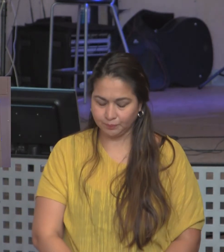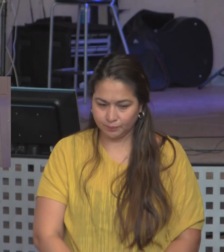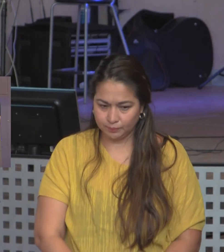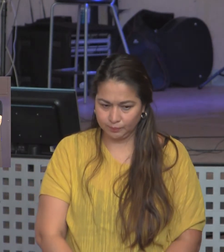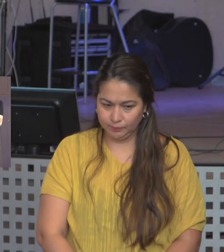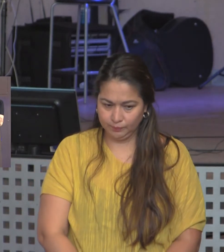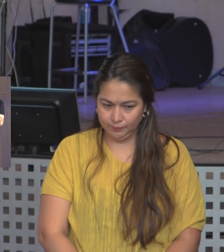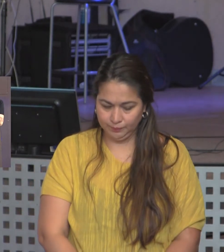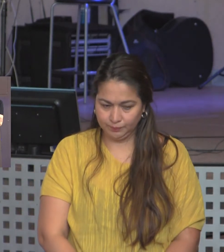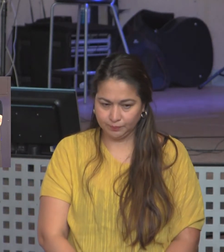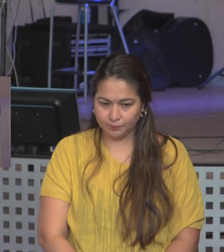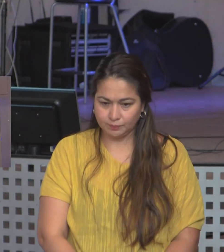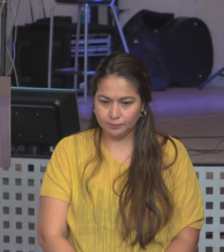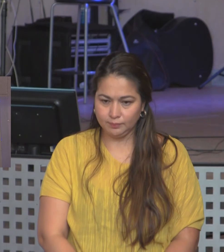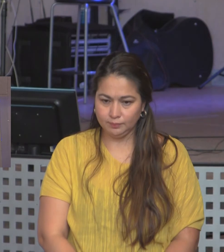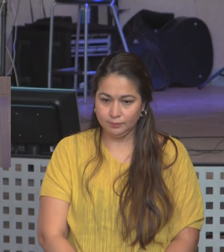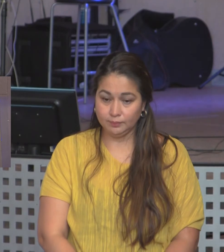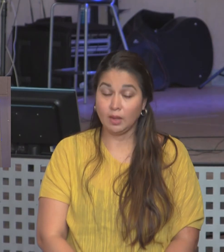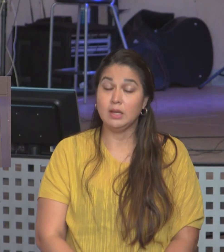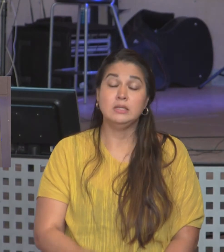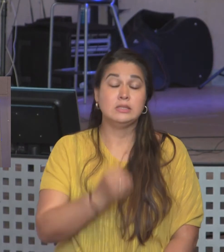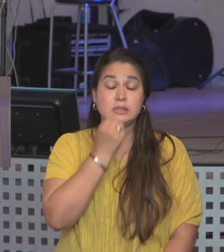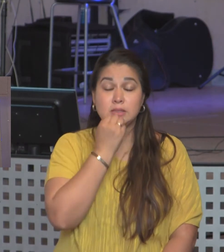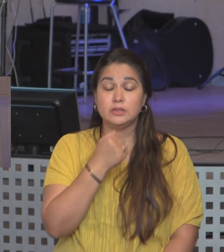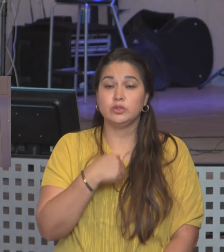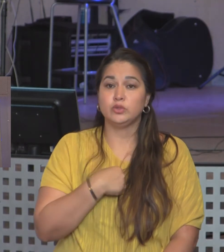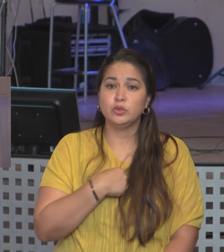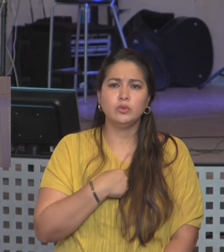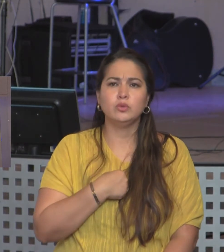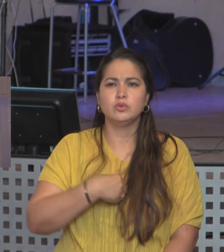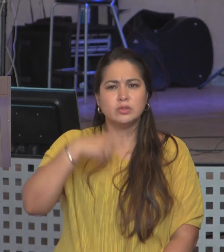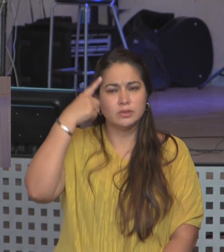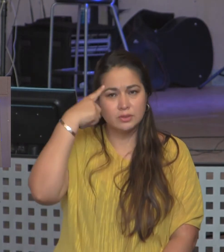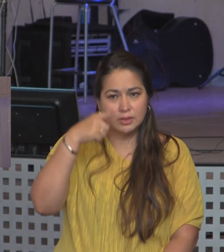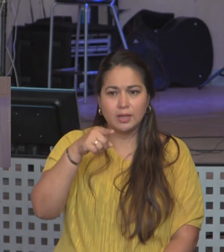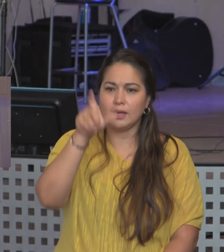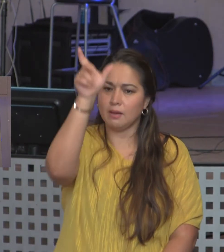quien me está hablando es Jesucristo, lo que me hable,